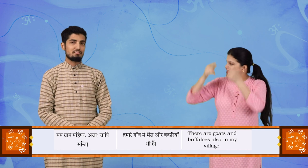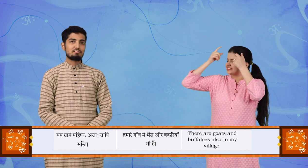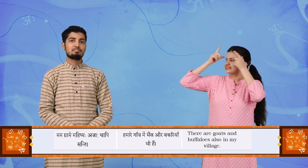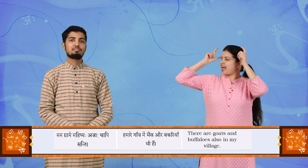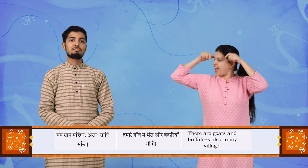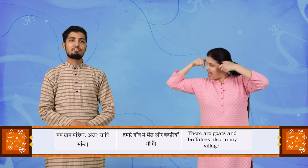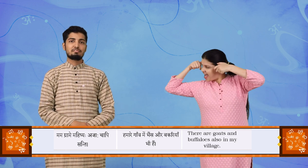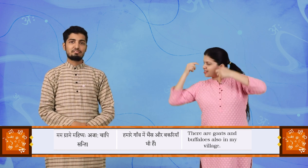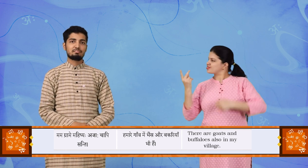झाल